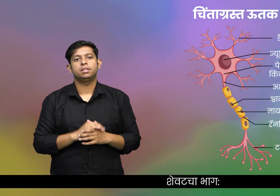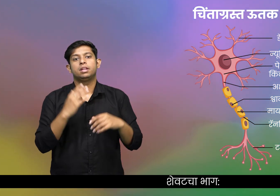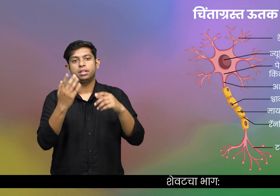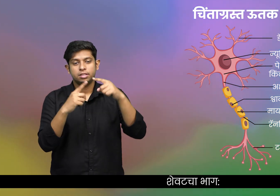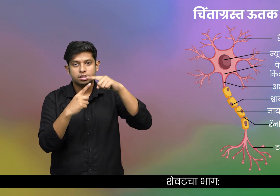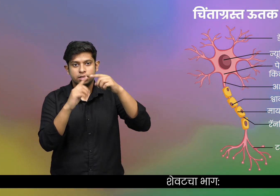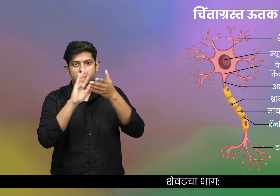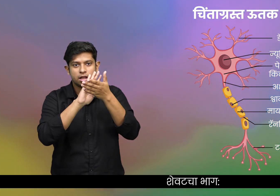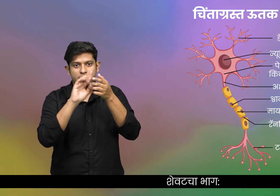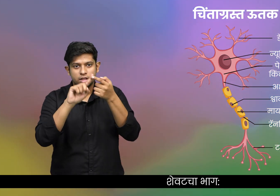शेवटचा भाग